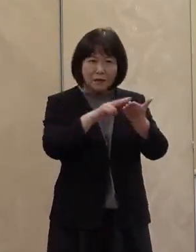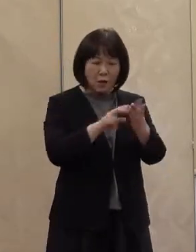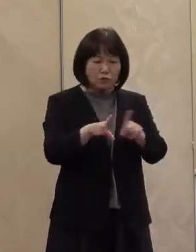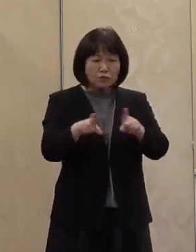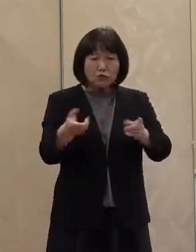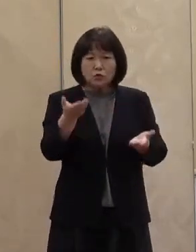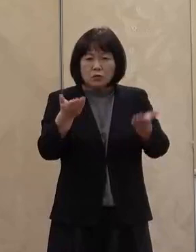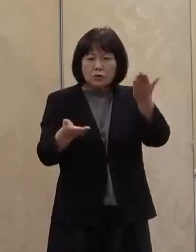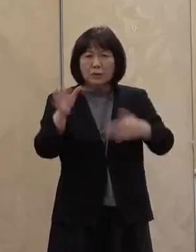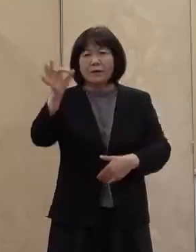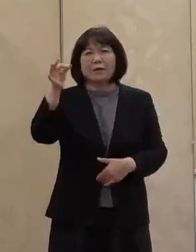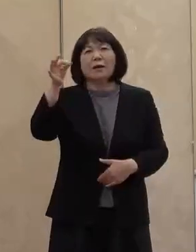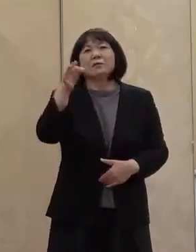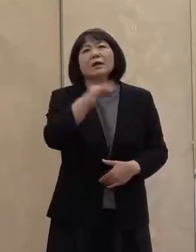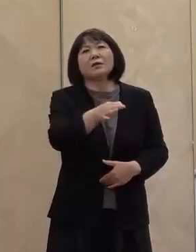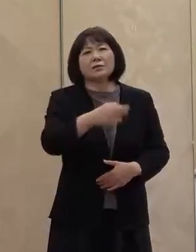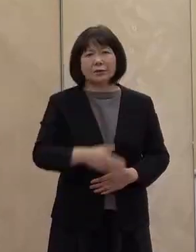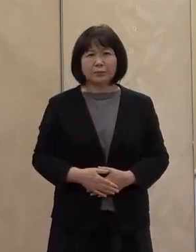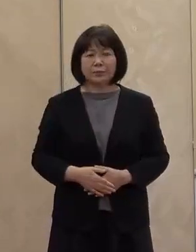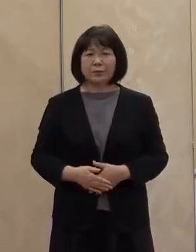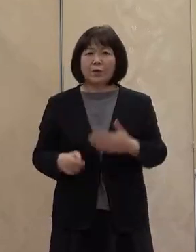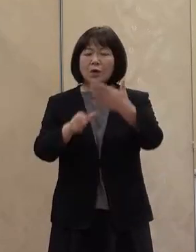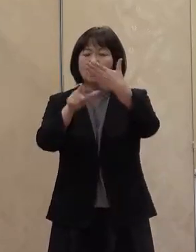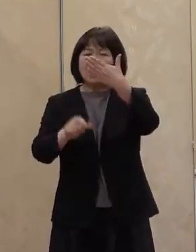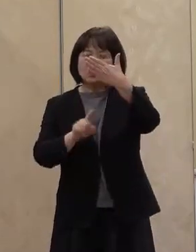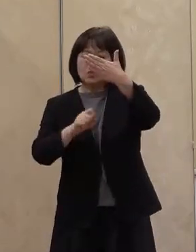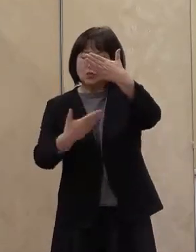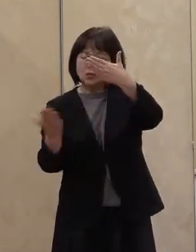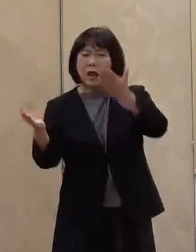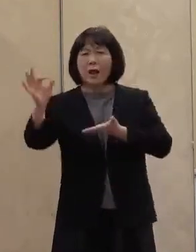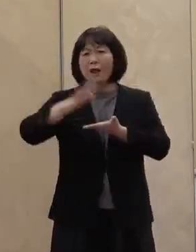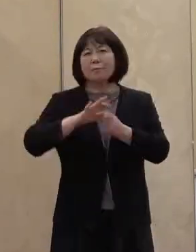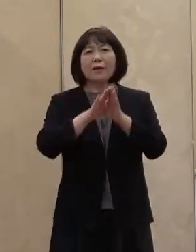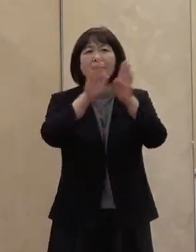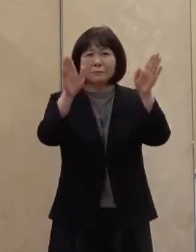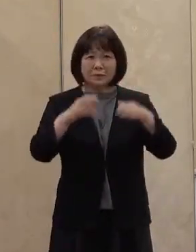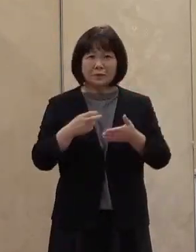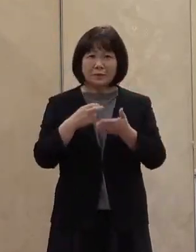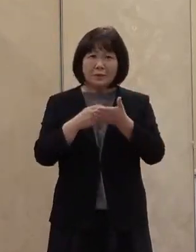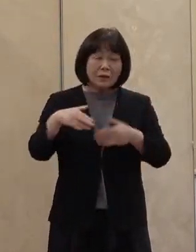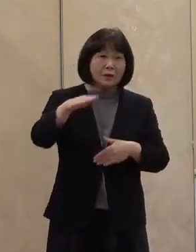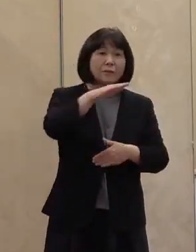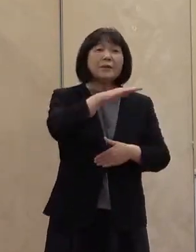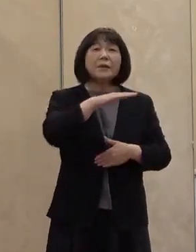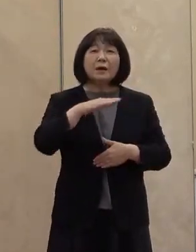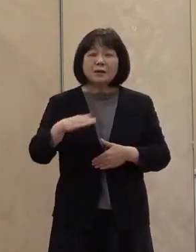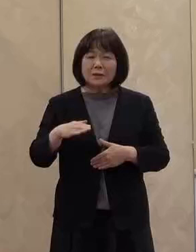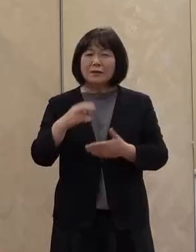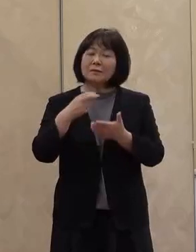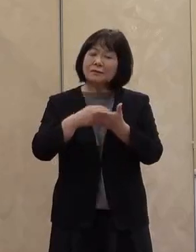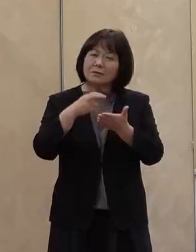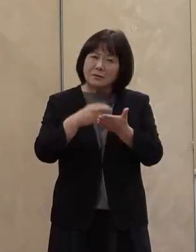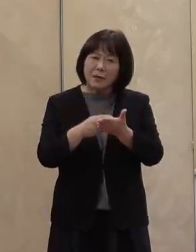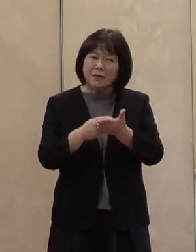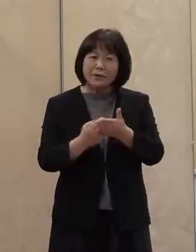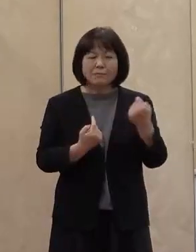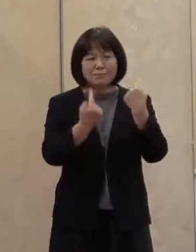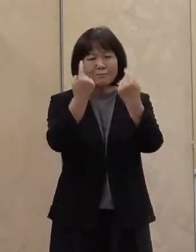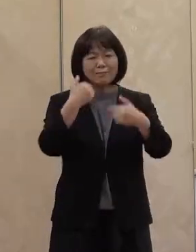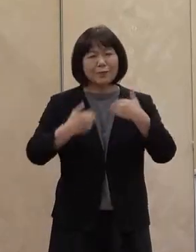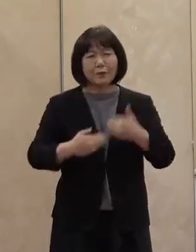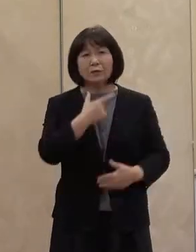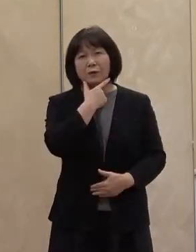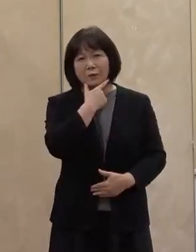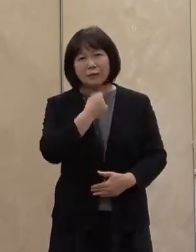も安い料金で、9月19日から販売しますので、ぜひ皆さん、この機会にぜひ楽しんでいただけたらなと